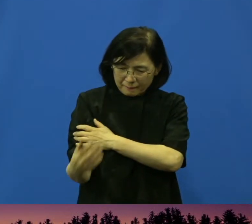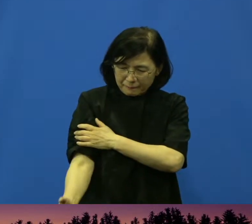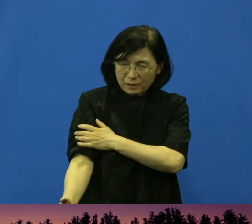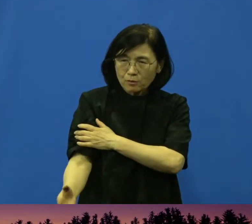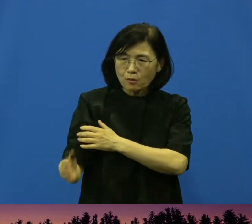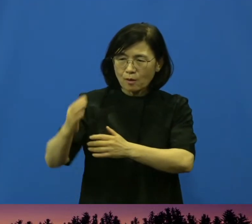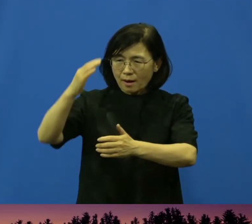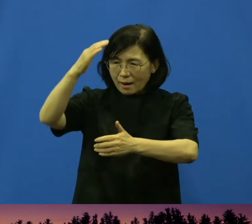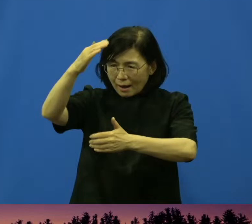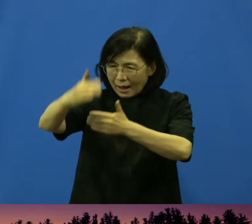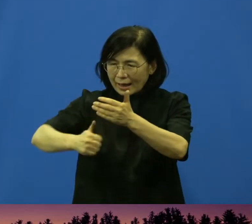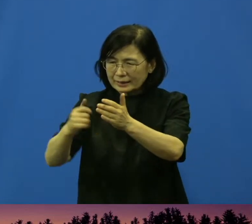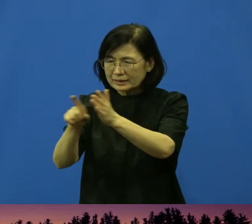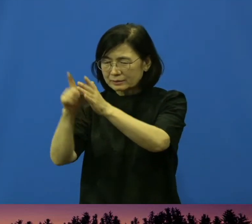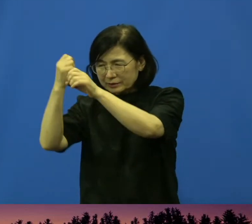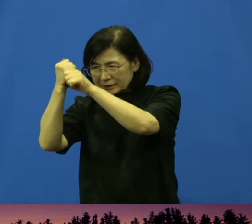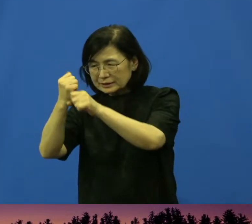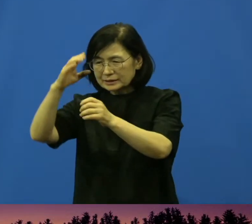주어지는 힘이 있습니다.